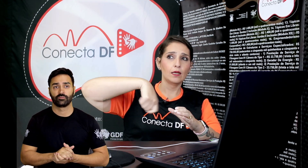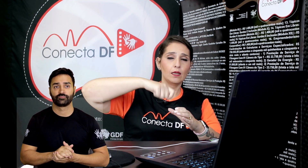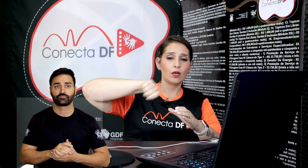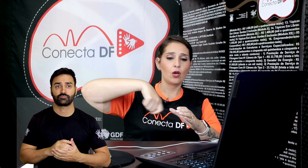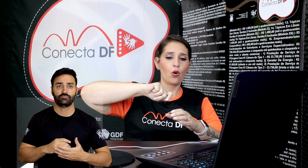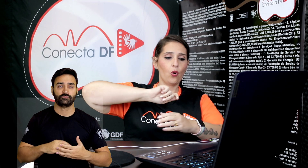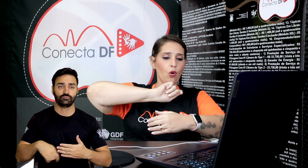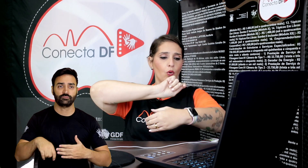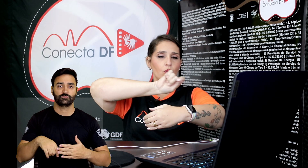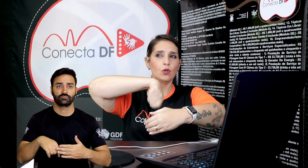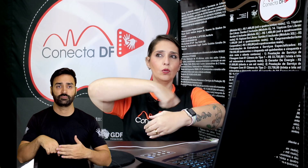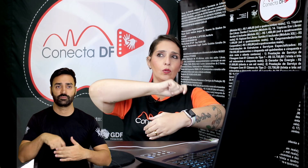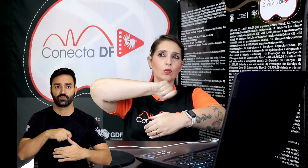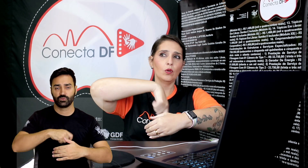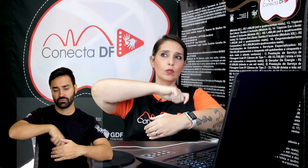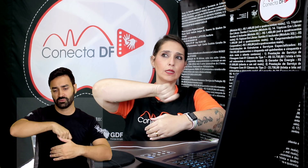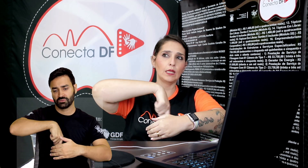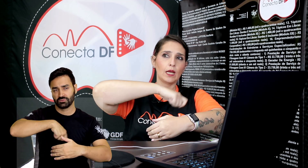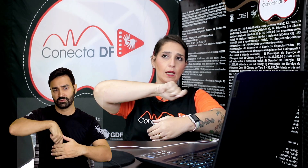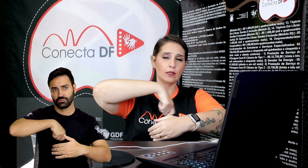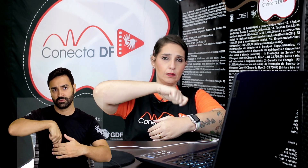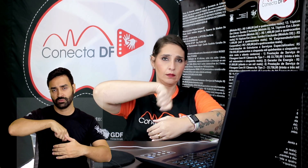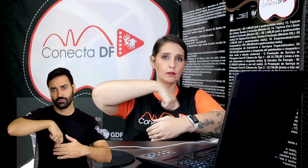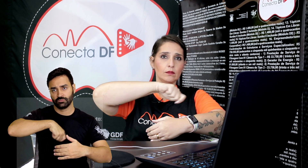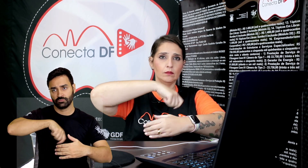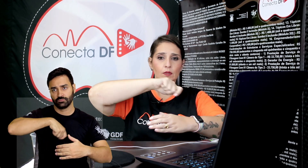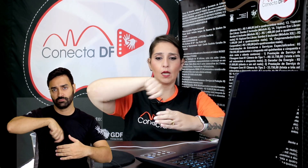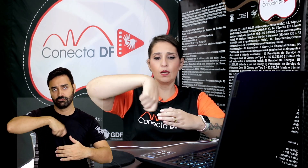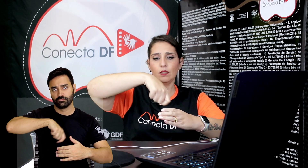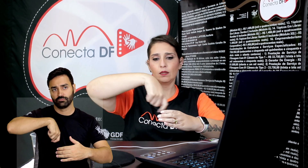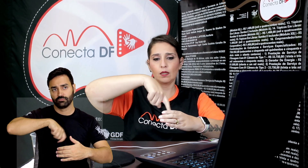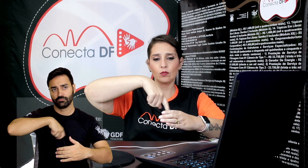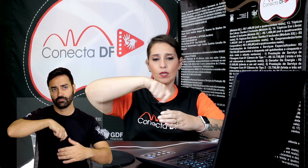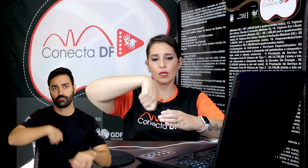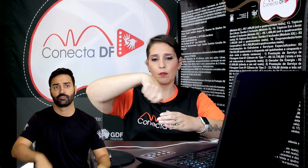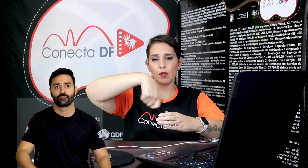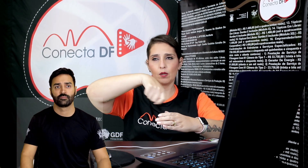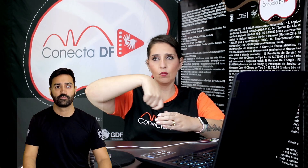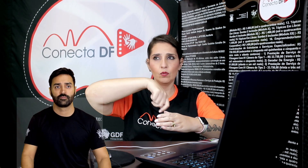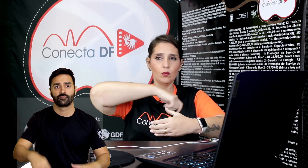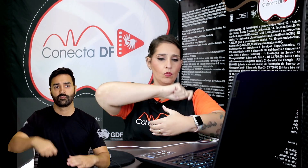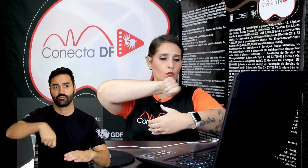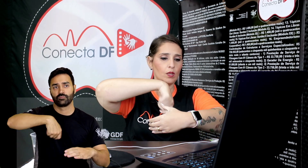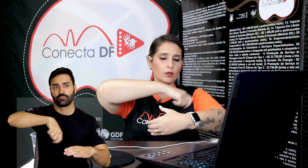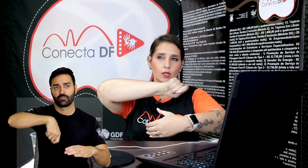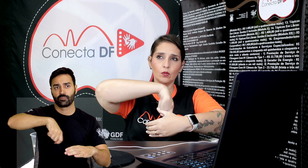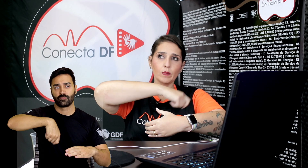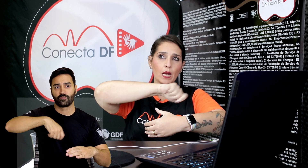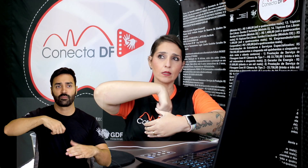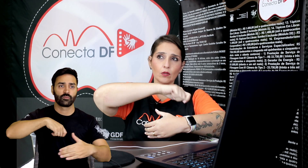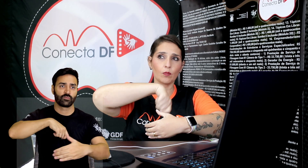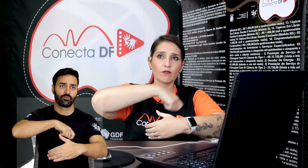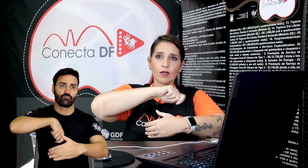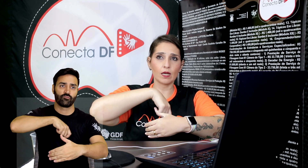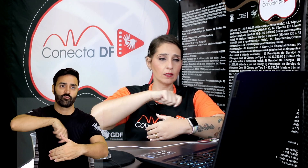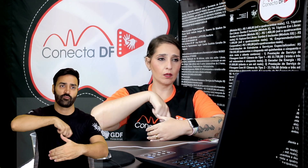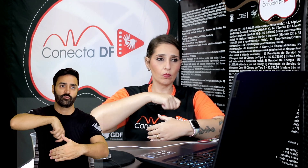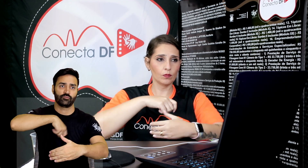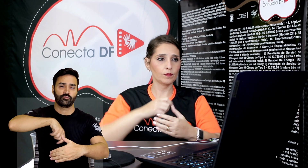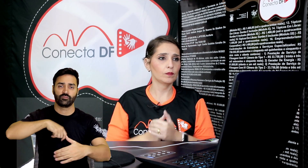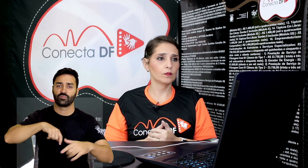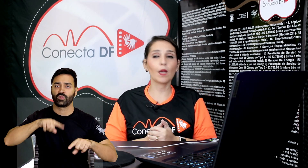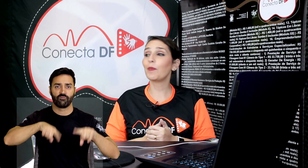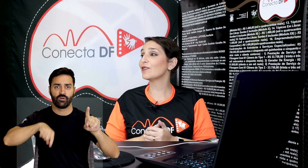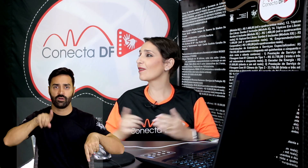Cozinhar ou cozinhar, tá? Tanto aqui na mão quanto aqui no braço, é uma